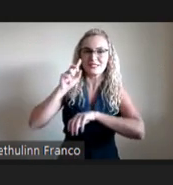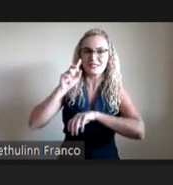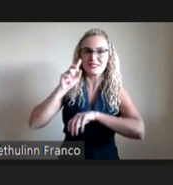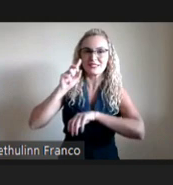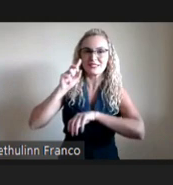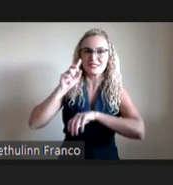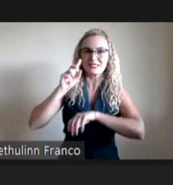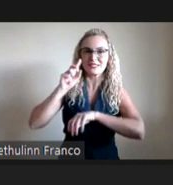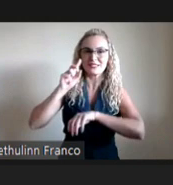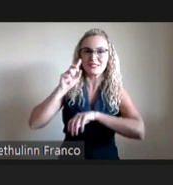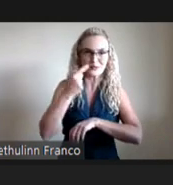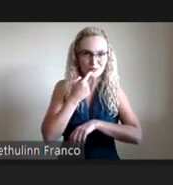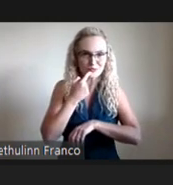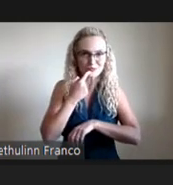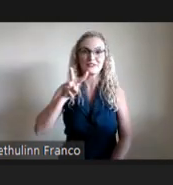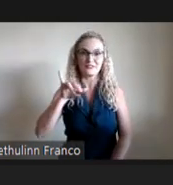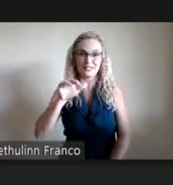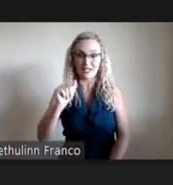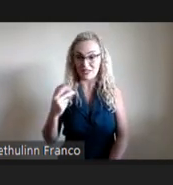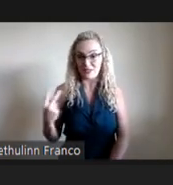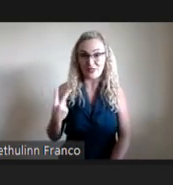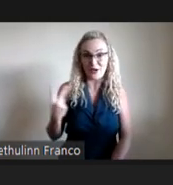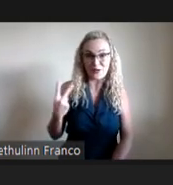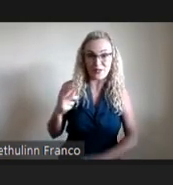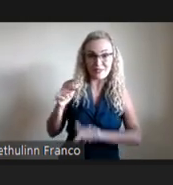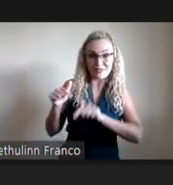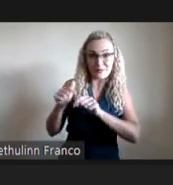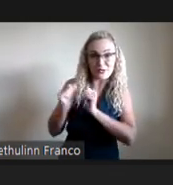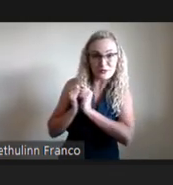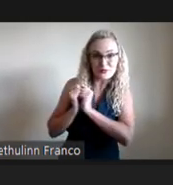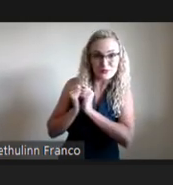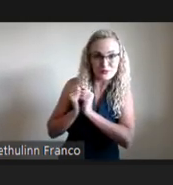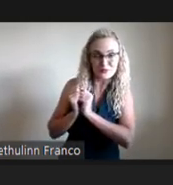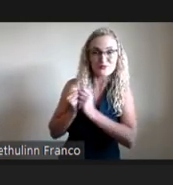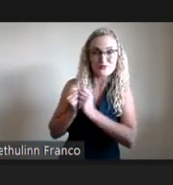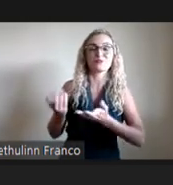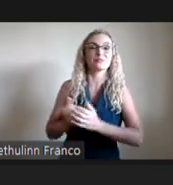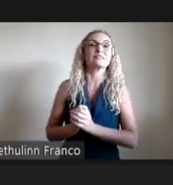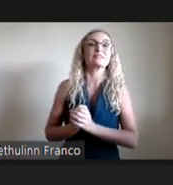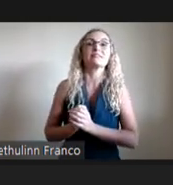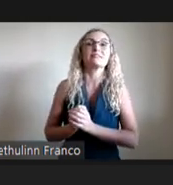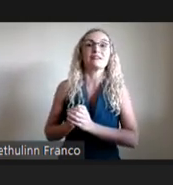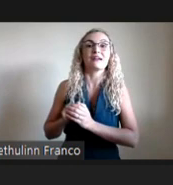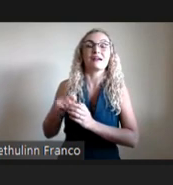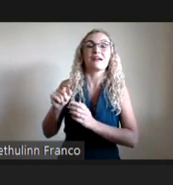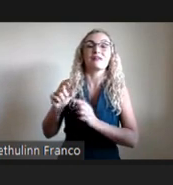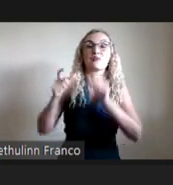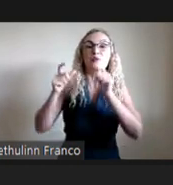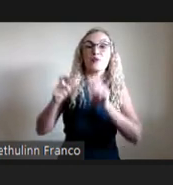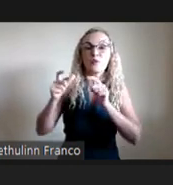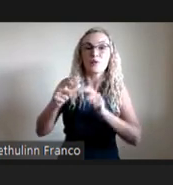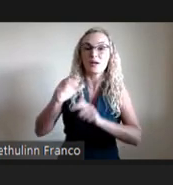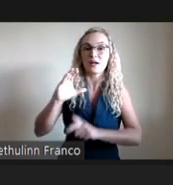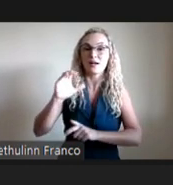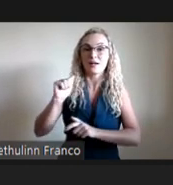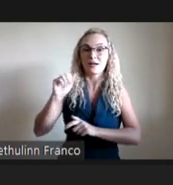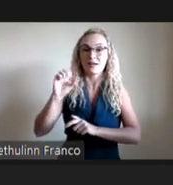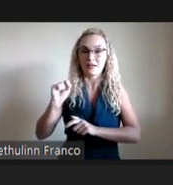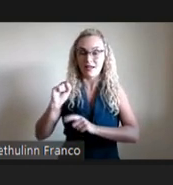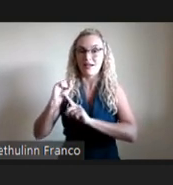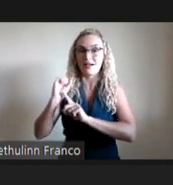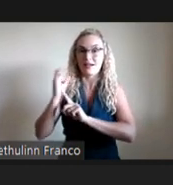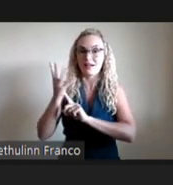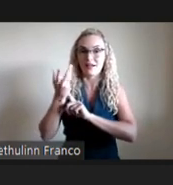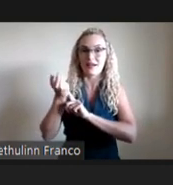até 2016 no CAS, que é uma instituição aqui no sul de Minas, ou melhor, em Minas Gerais,